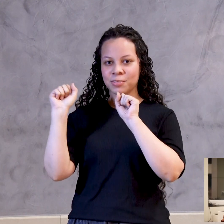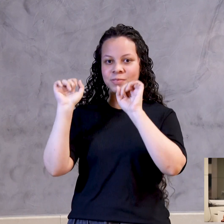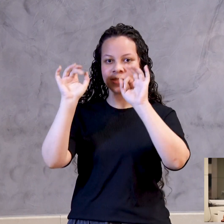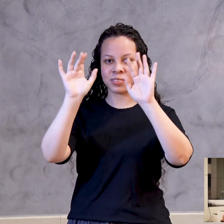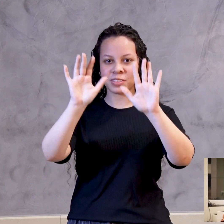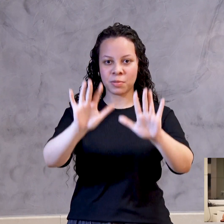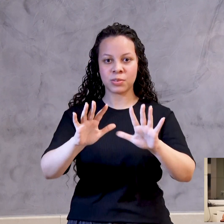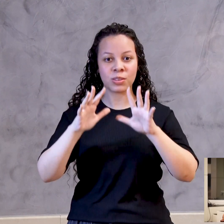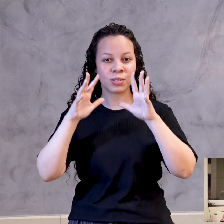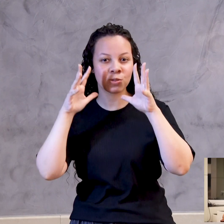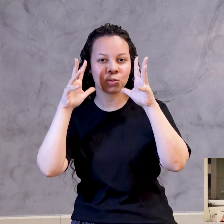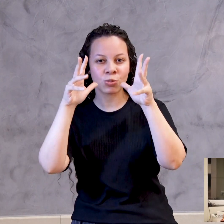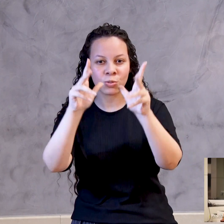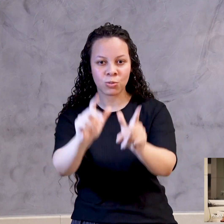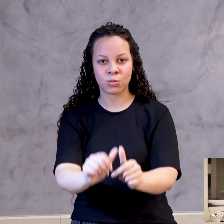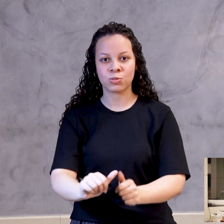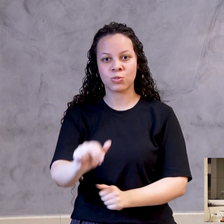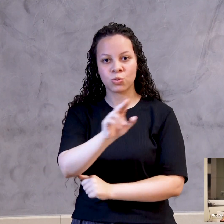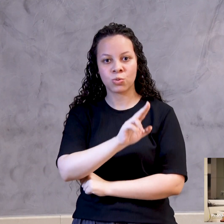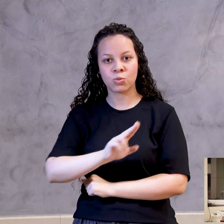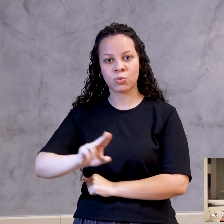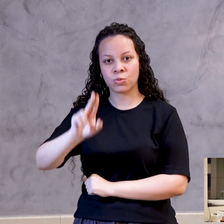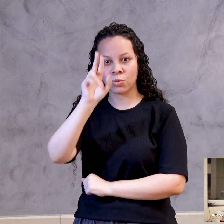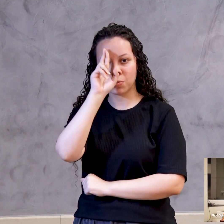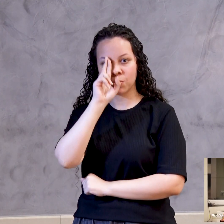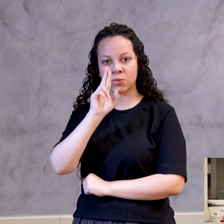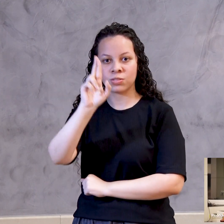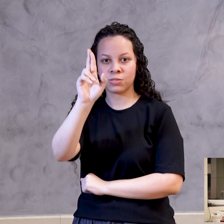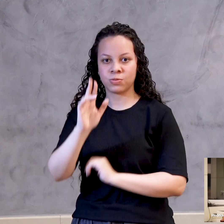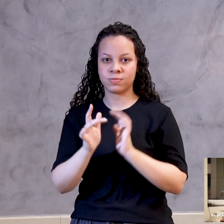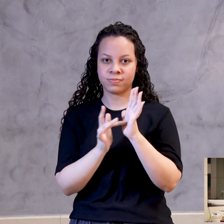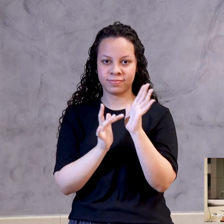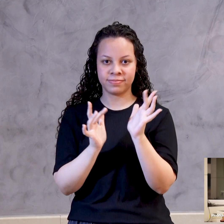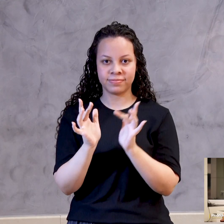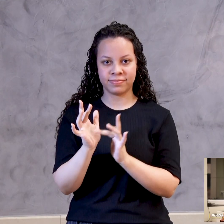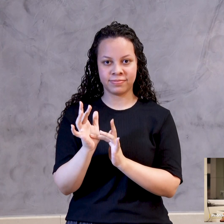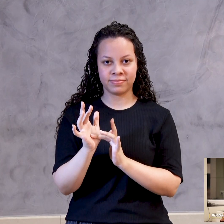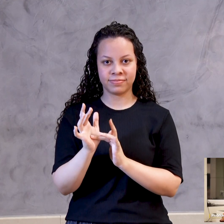Deus abençoe a todos em nome de Jesus Cristo.